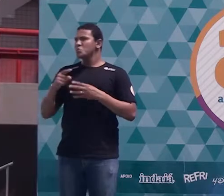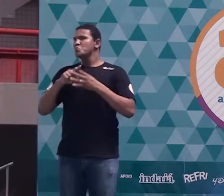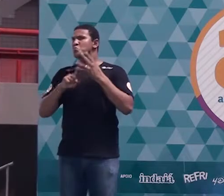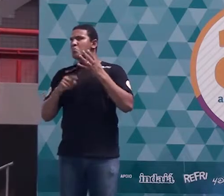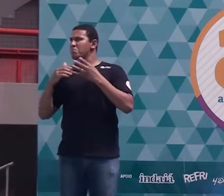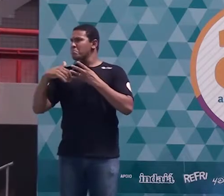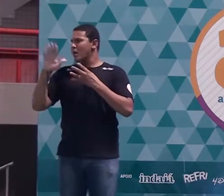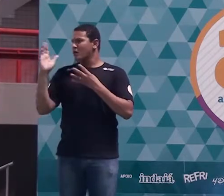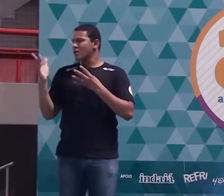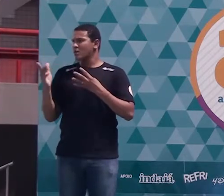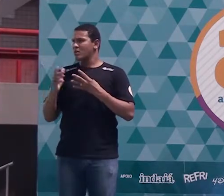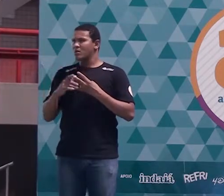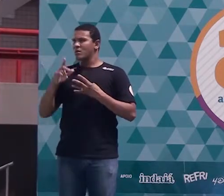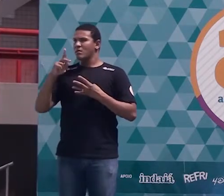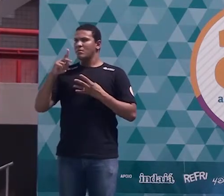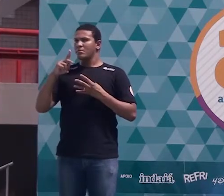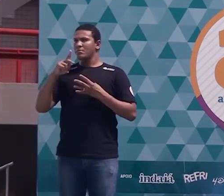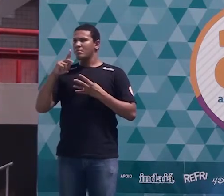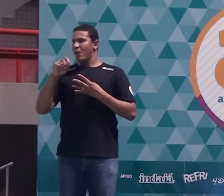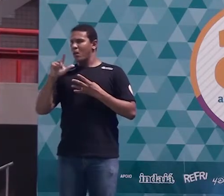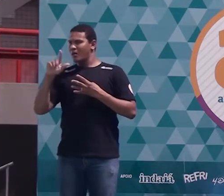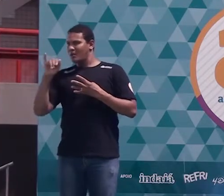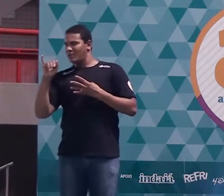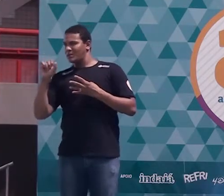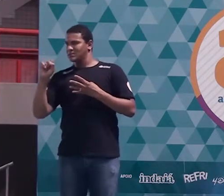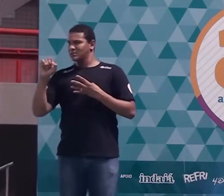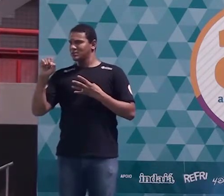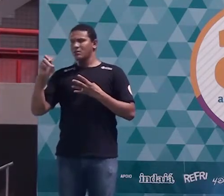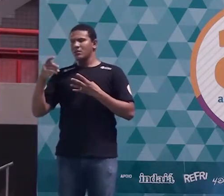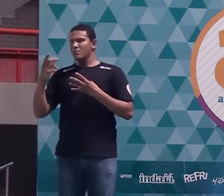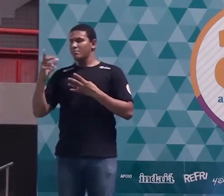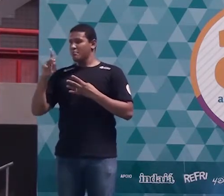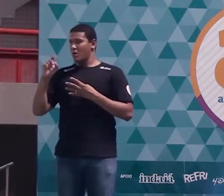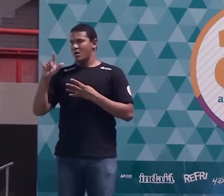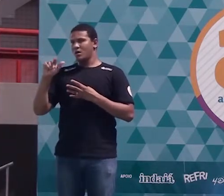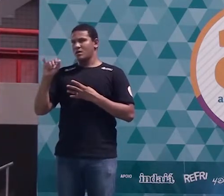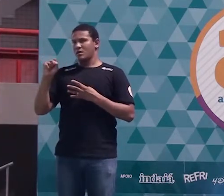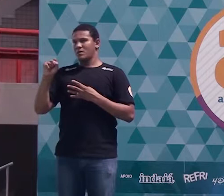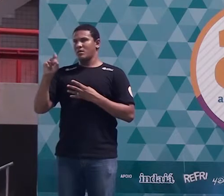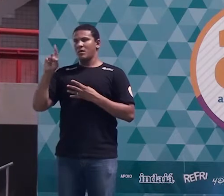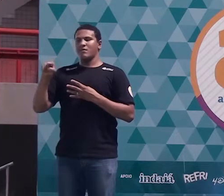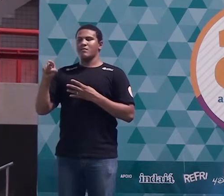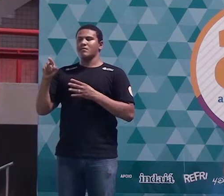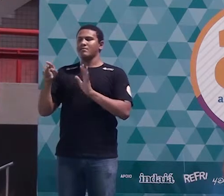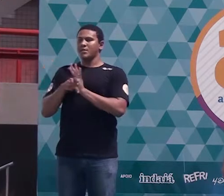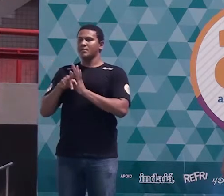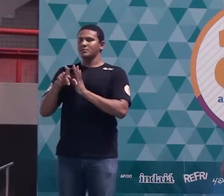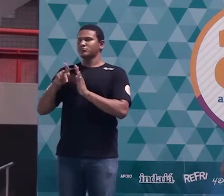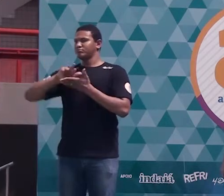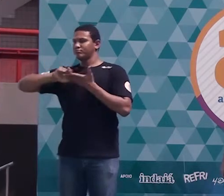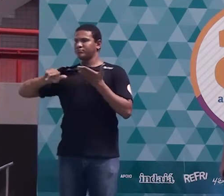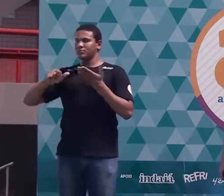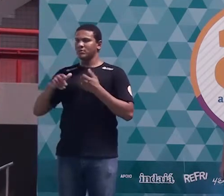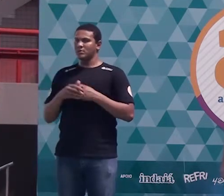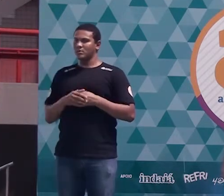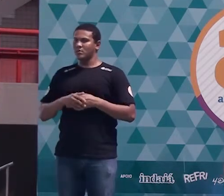4 línguas. Olha, polissílaba, né? Polissemia, poliglota. Fala várias línguas. Aí ele disse que no dia